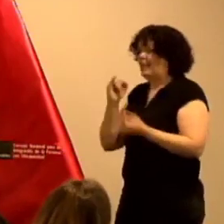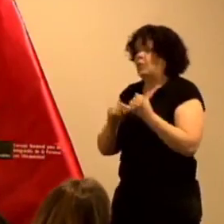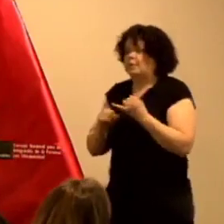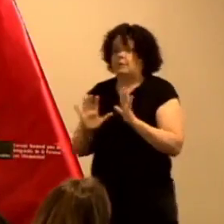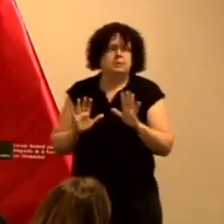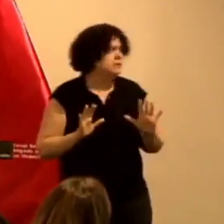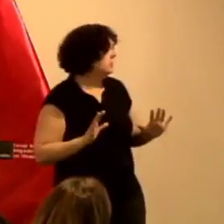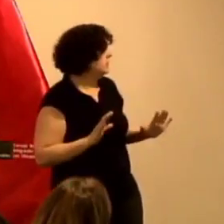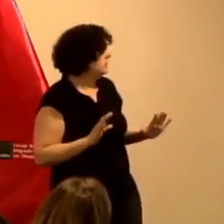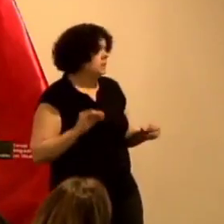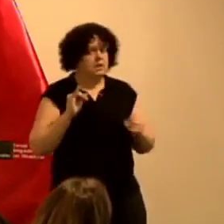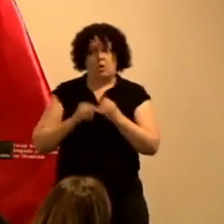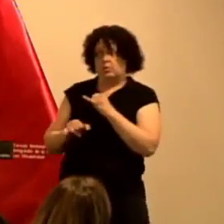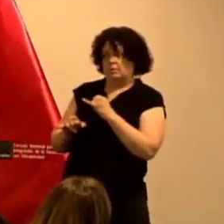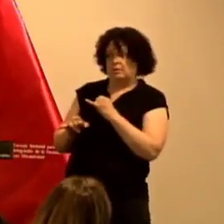última.